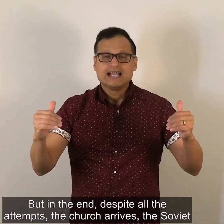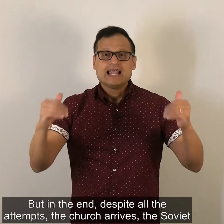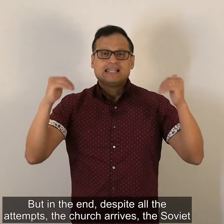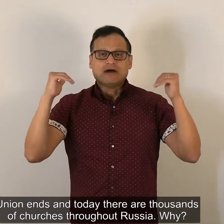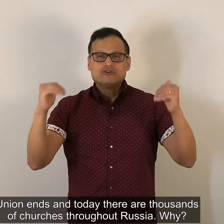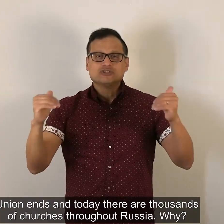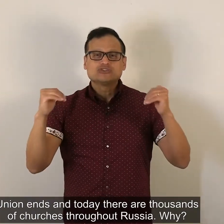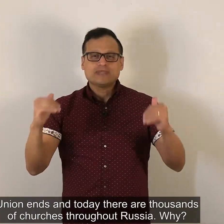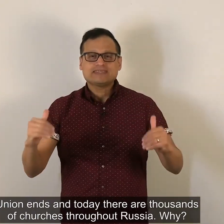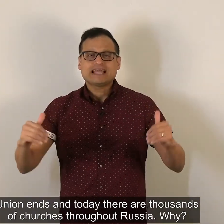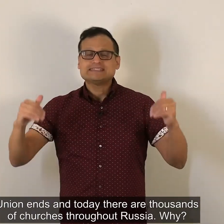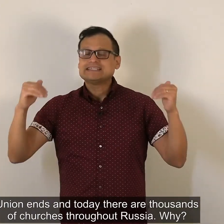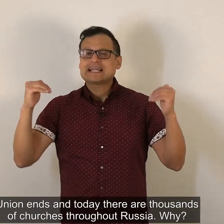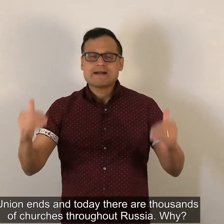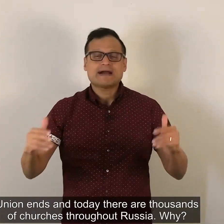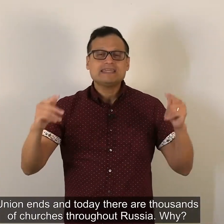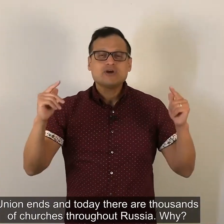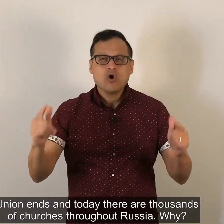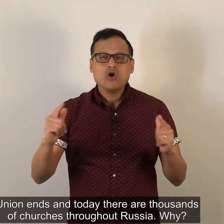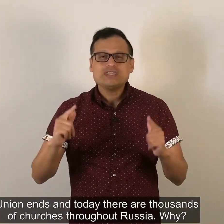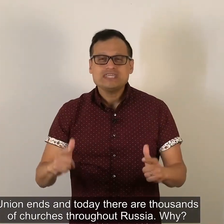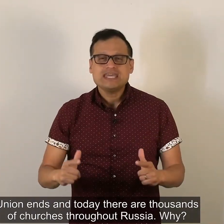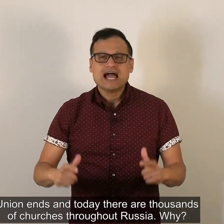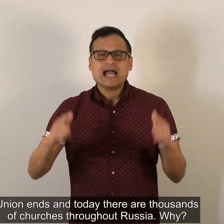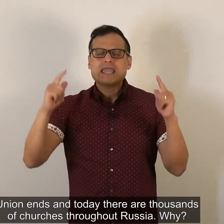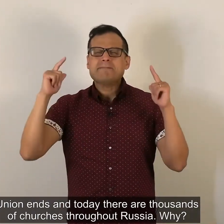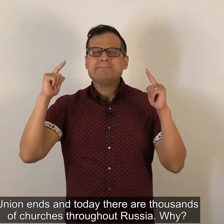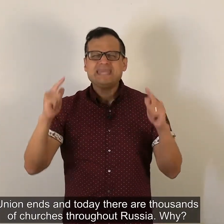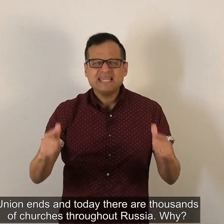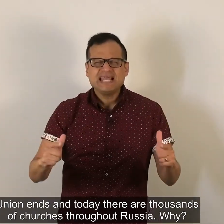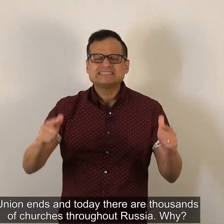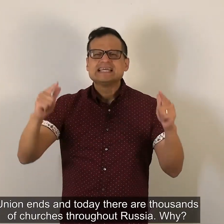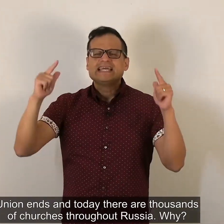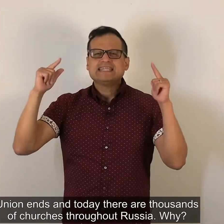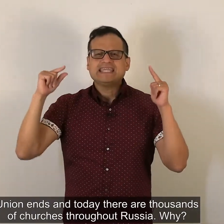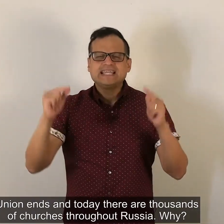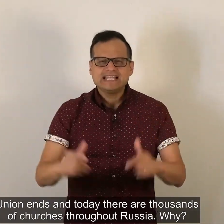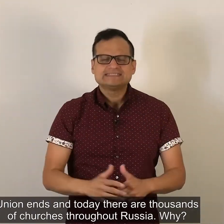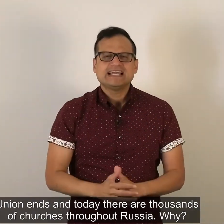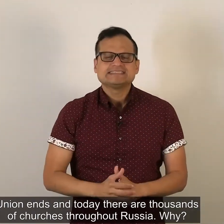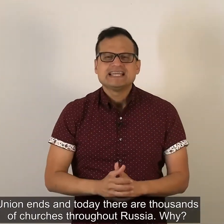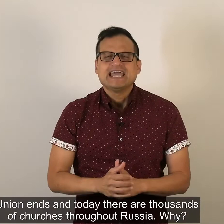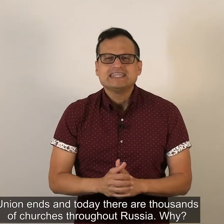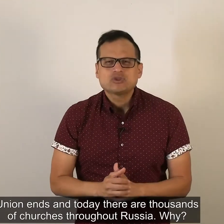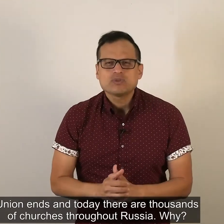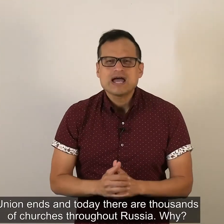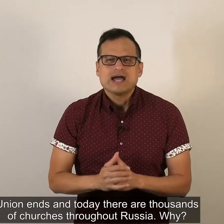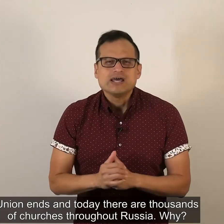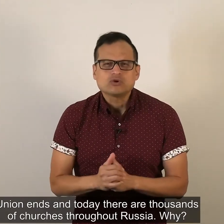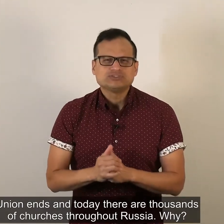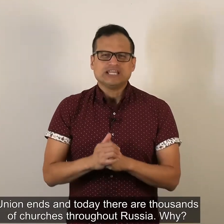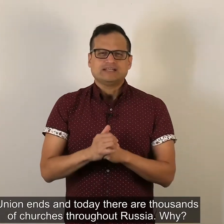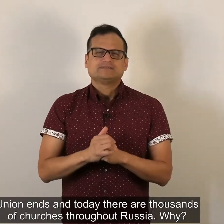La Unión Soviética se acaba y hoy día hay miles de iglesias en toda Rusia. ¿Por